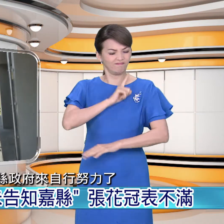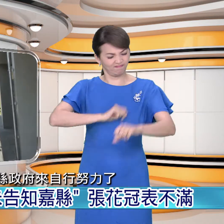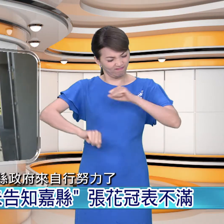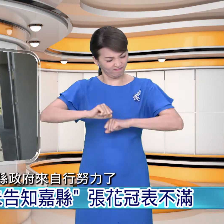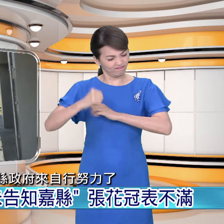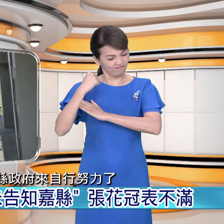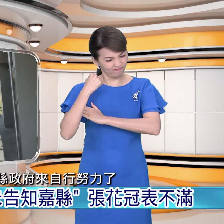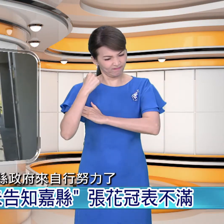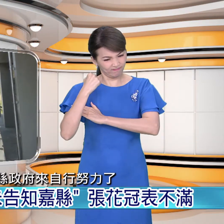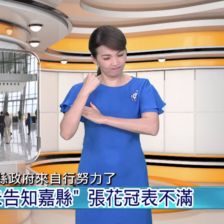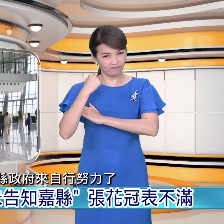自行努力。